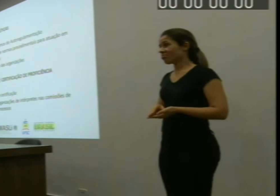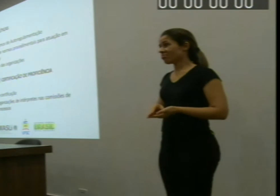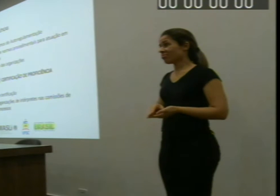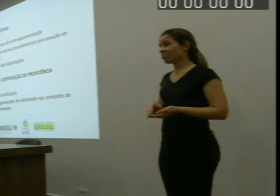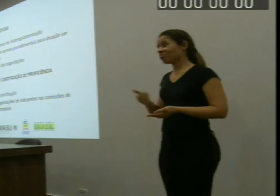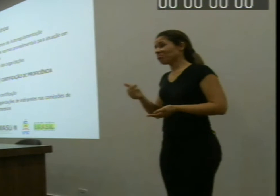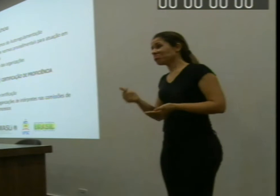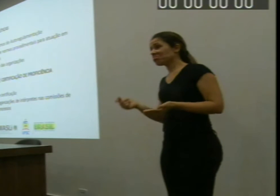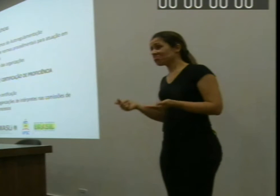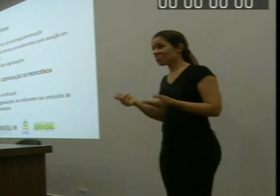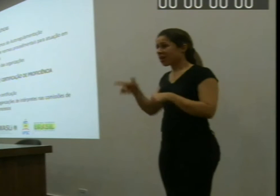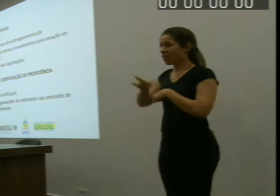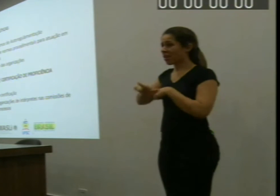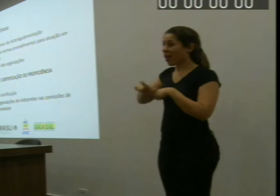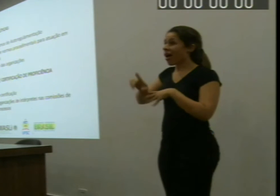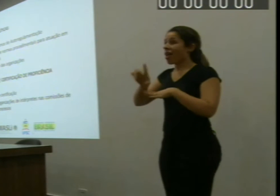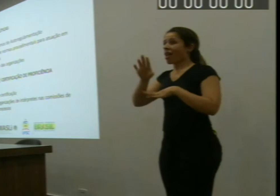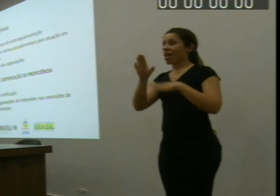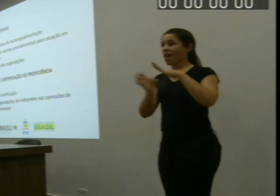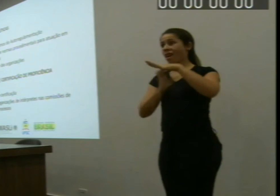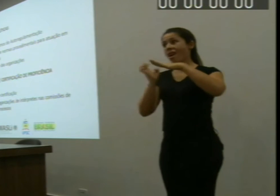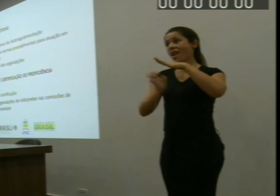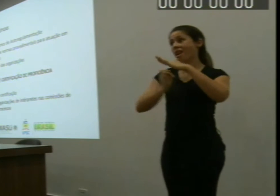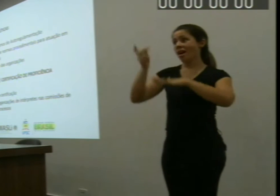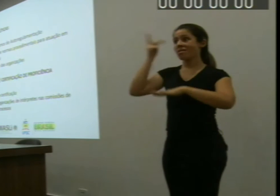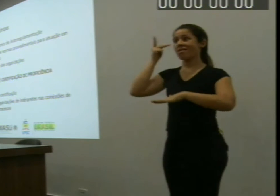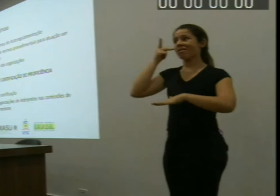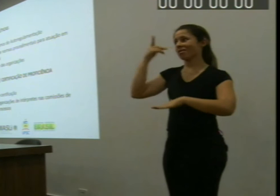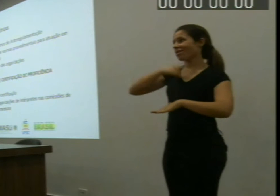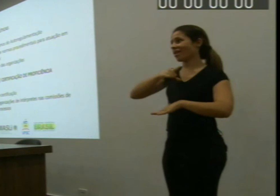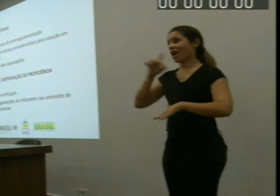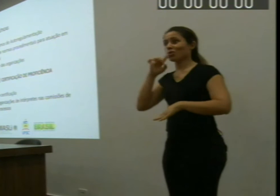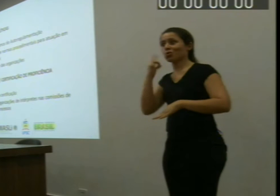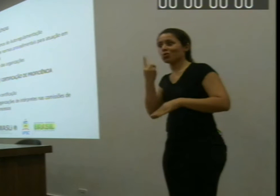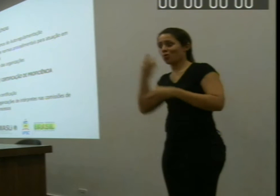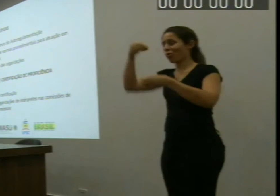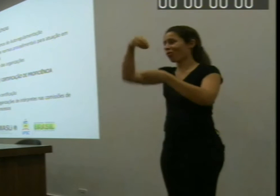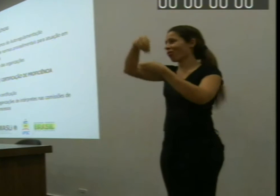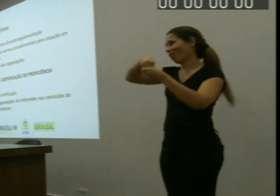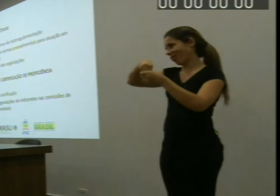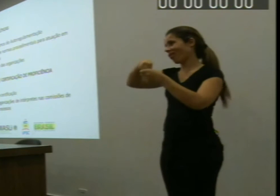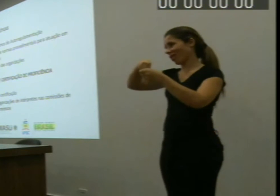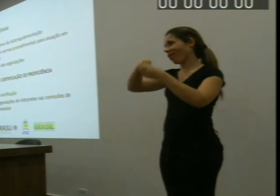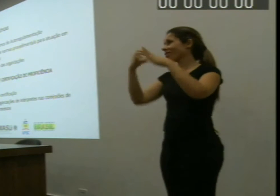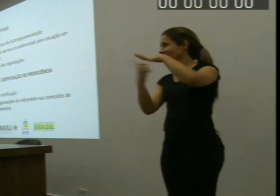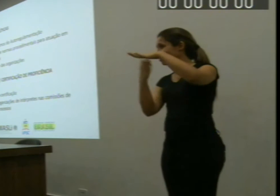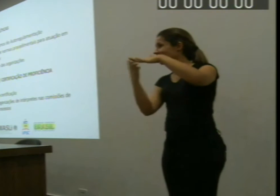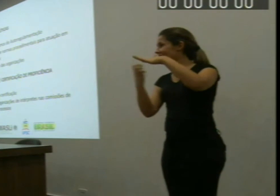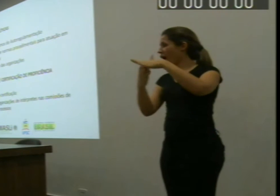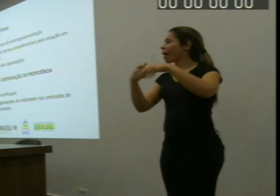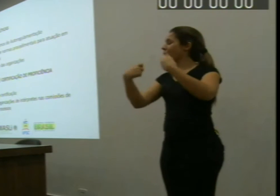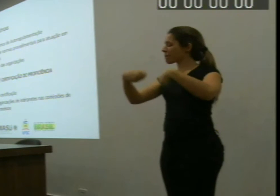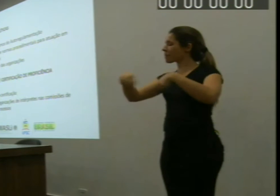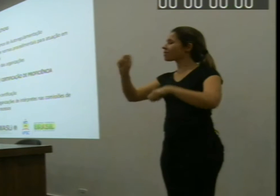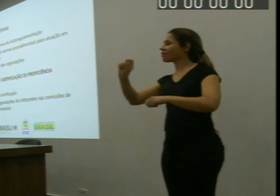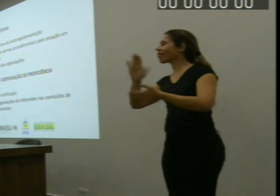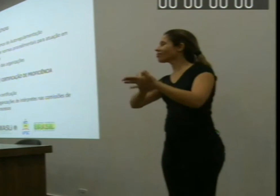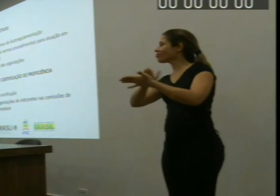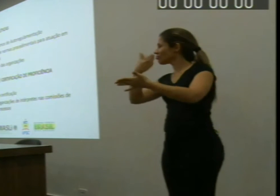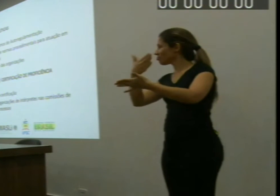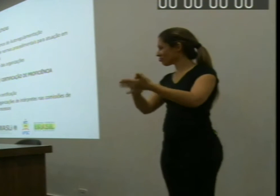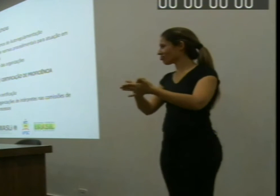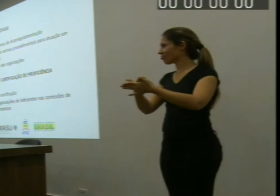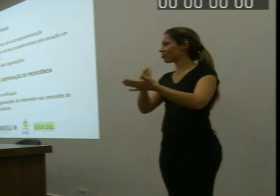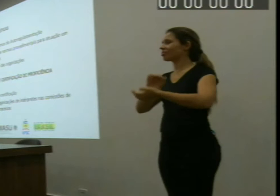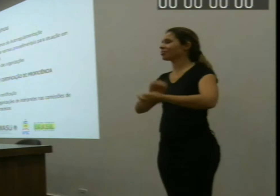assim Lá tem muita fábrica muitos suos trabalhando nas fábricas então eles vão para interpretar pros sulos nessas fábricas nesses lugares